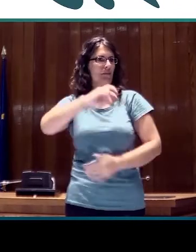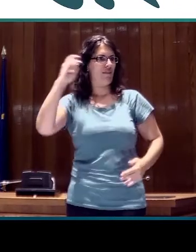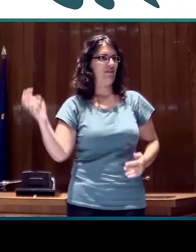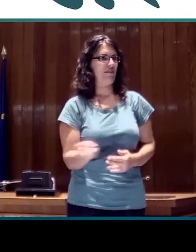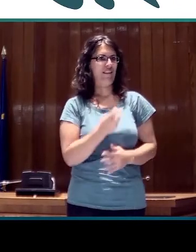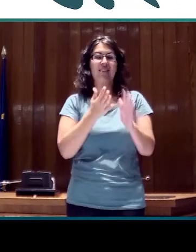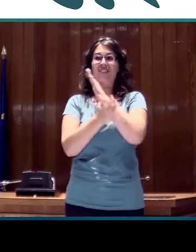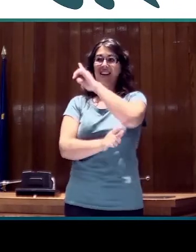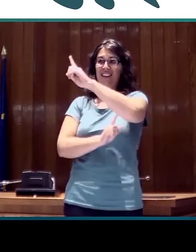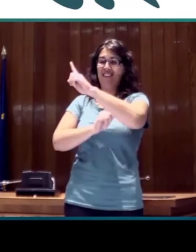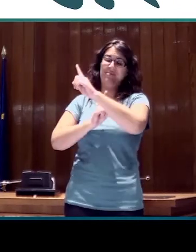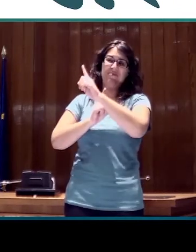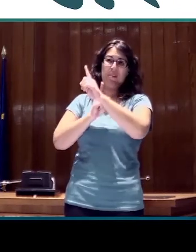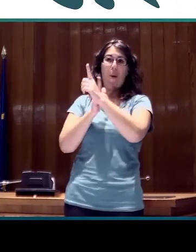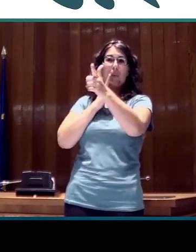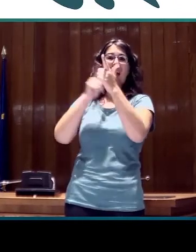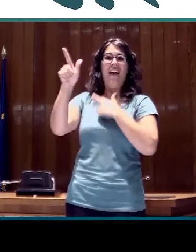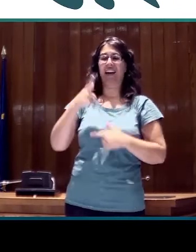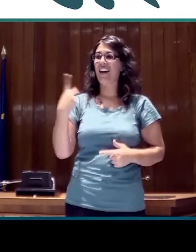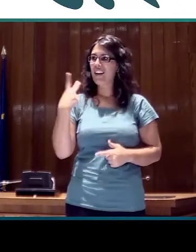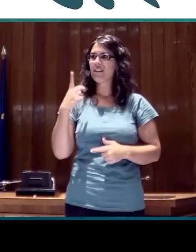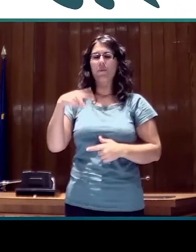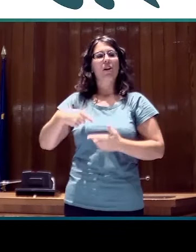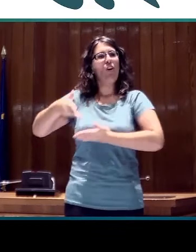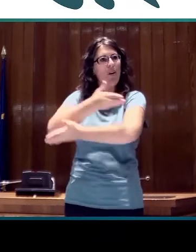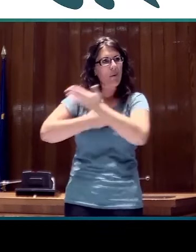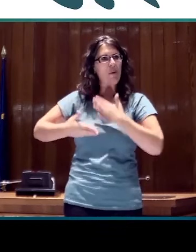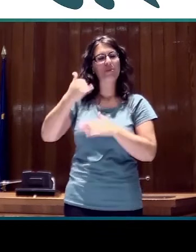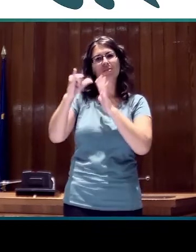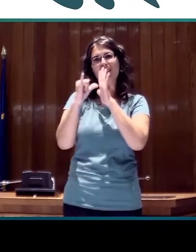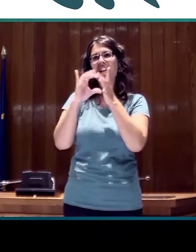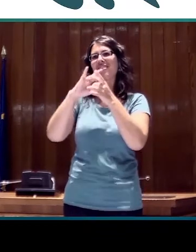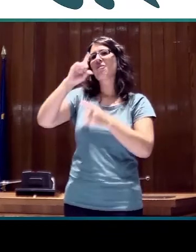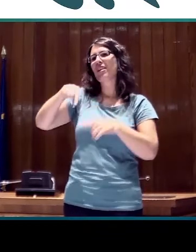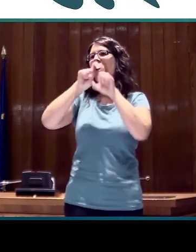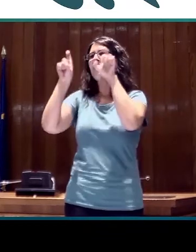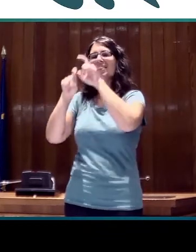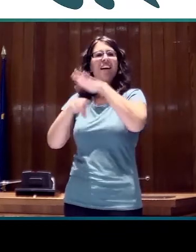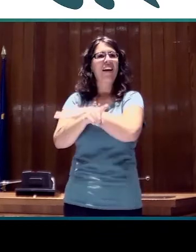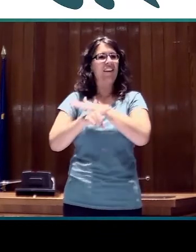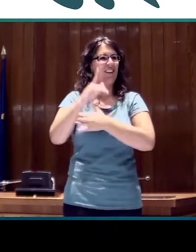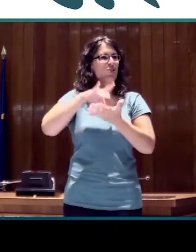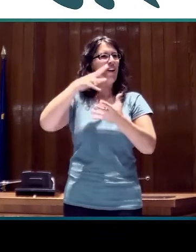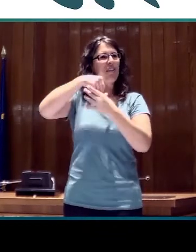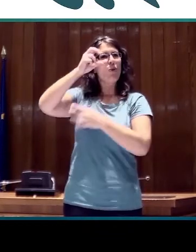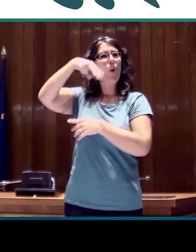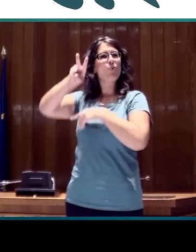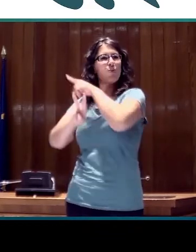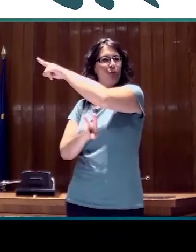también de colaborar o acercarnos más a algunas de las agencias importantes que hay en materia de Naciones Unidas que en la que España